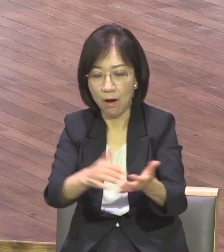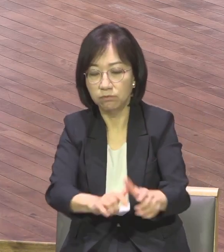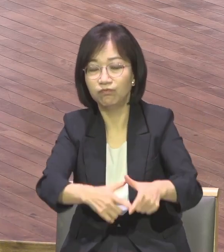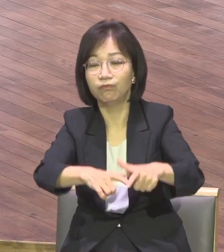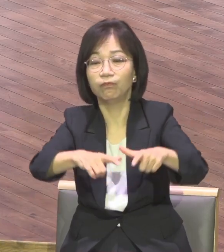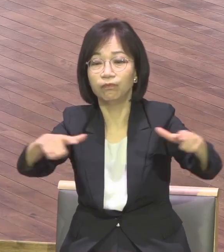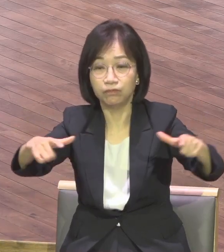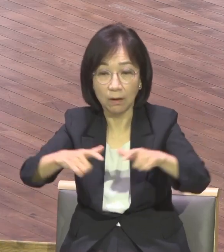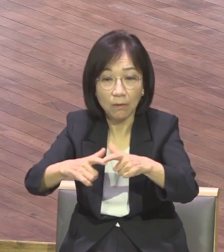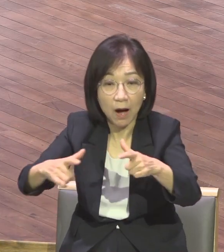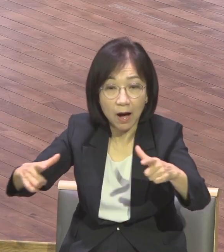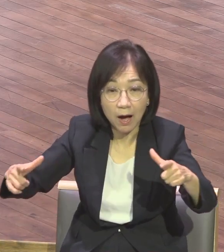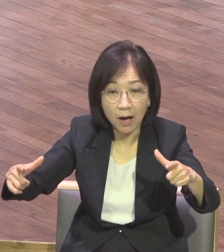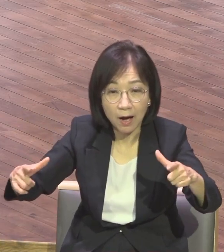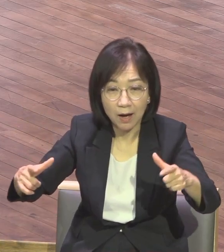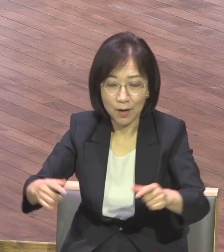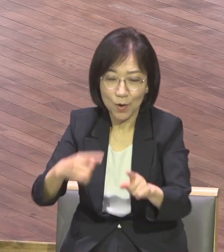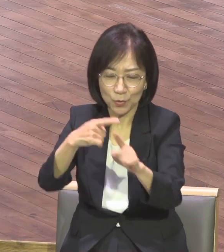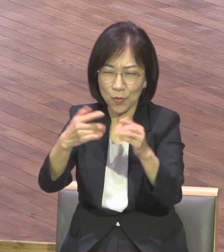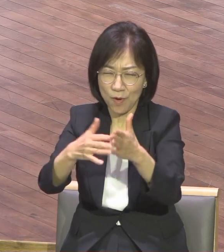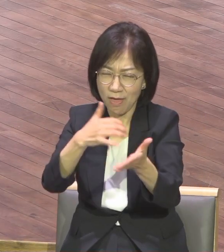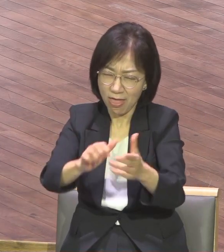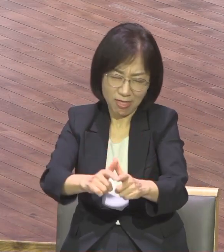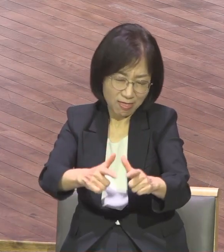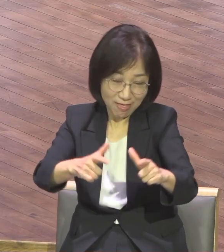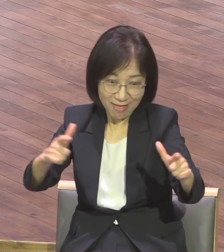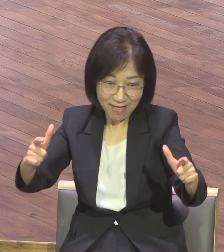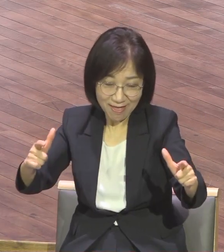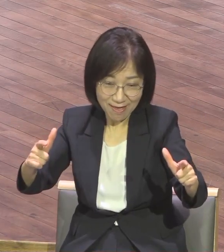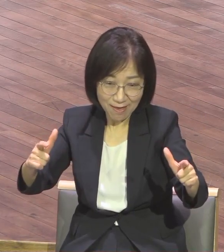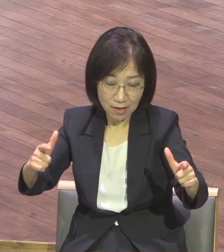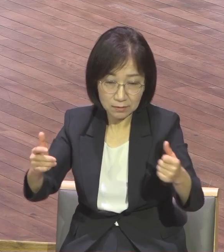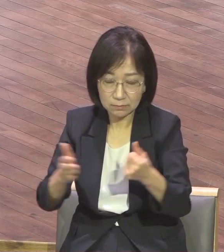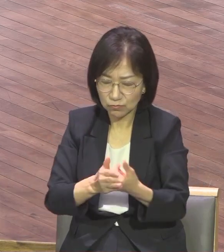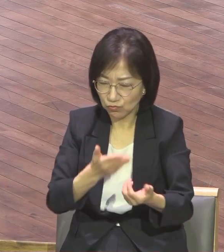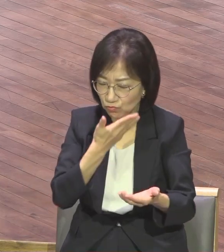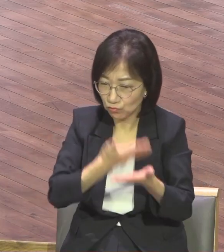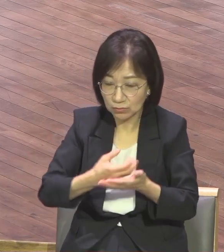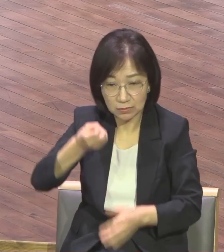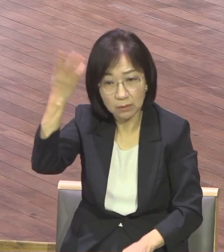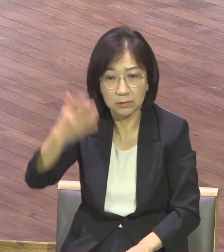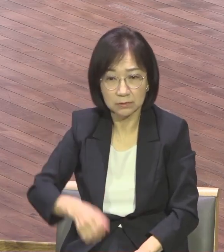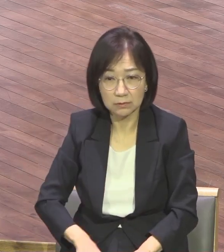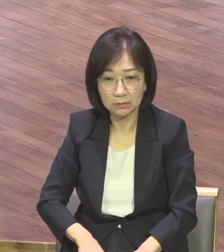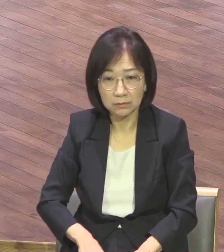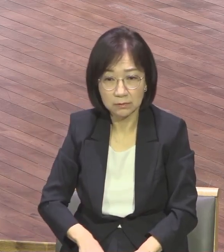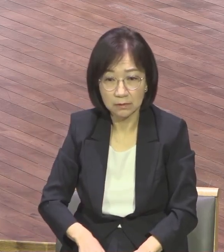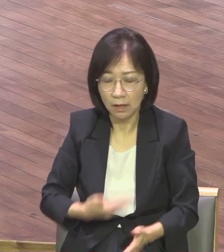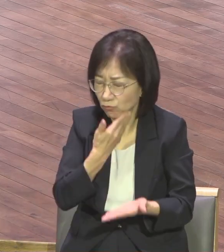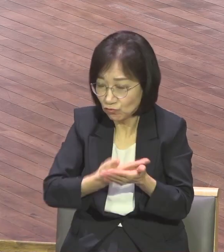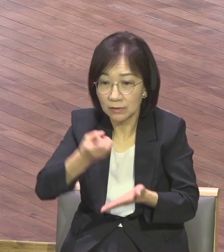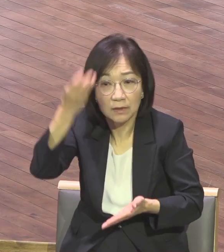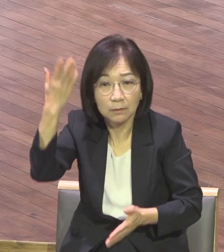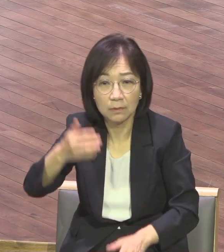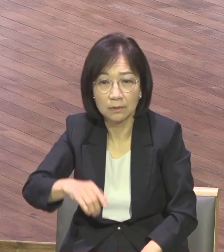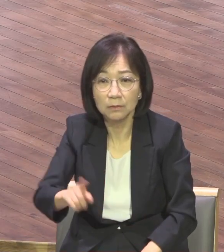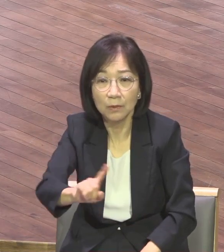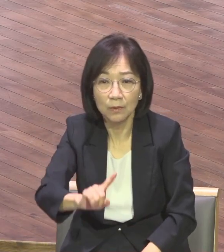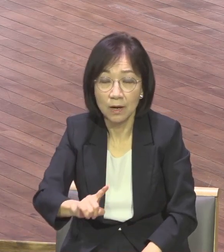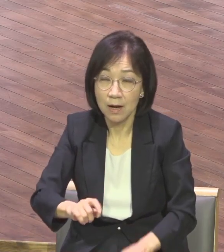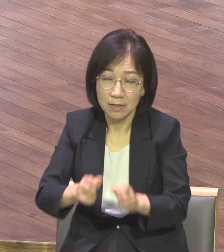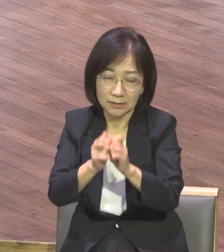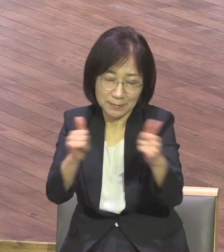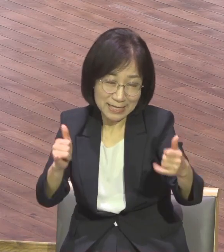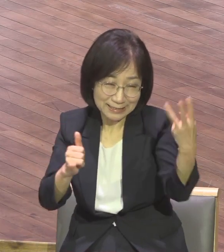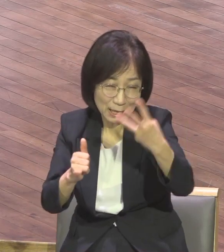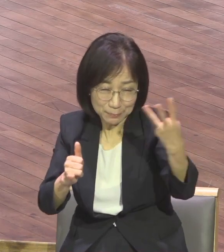그러다 보니까 교회가 부흥되다 보니까 본질을 놓쳐버린 거예요. 본질. 정신이 없어가지고 세상 말로 그냥 너무 많이